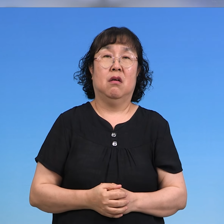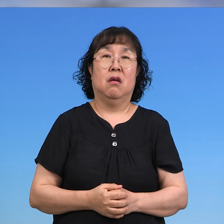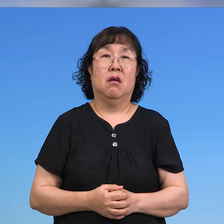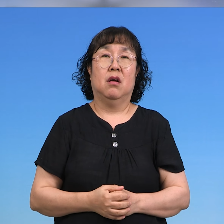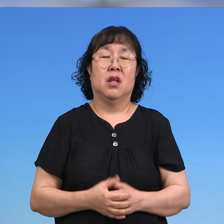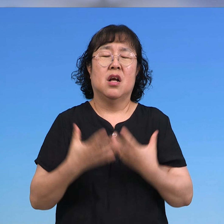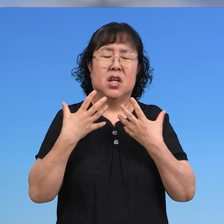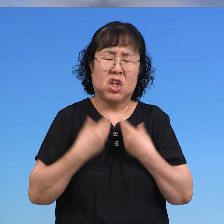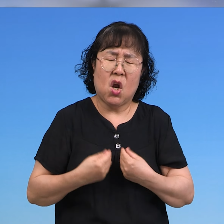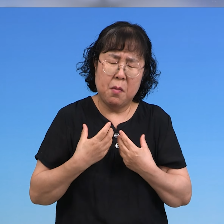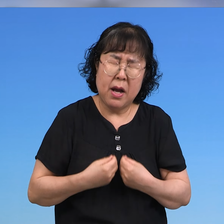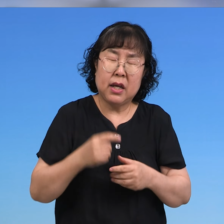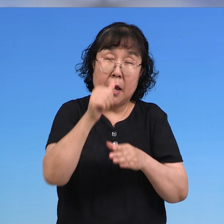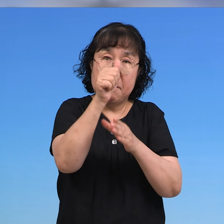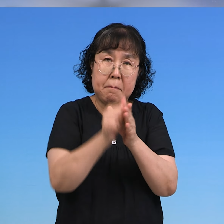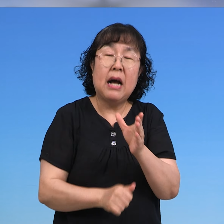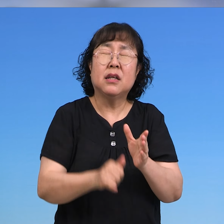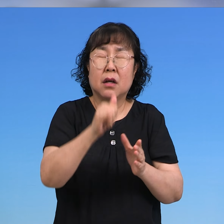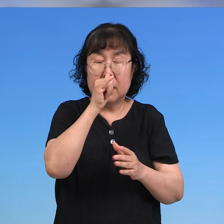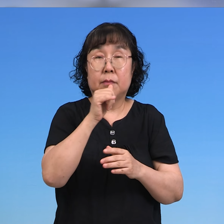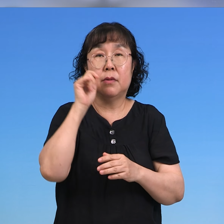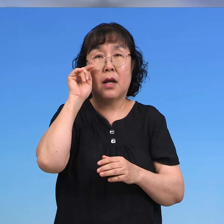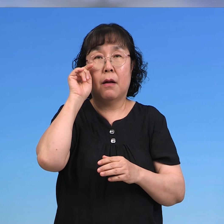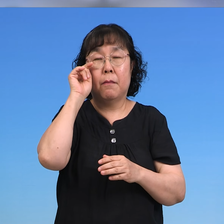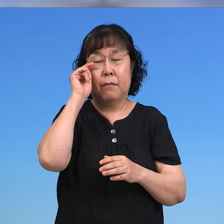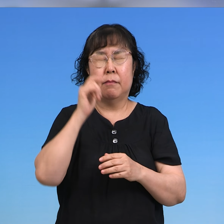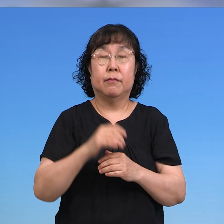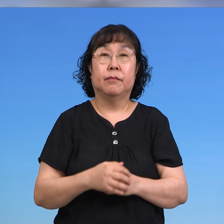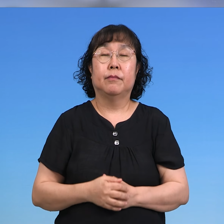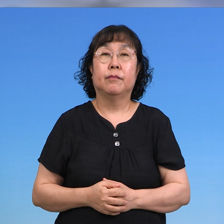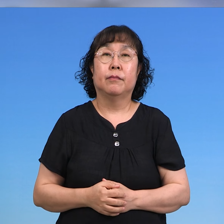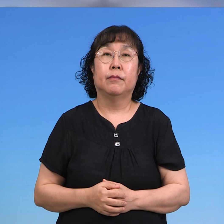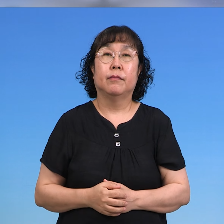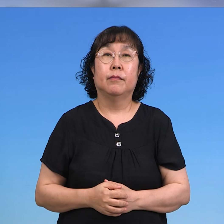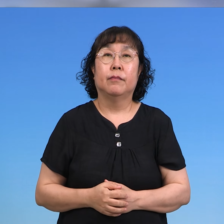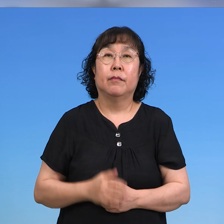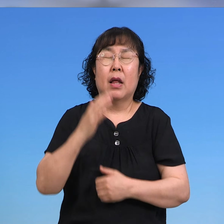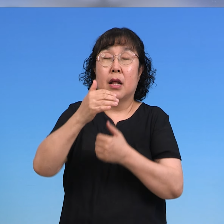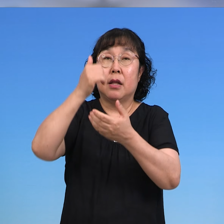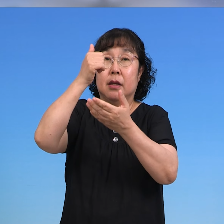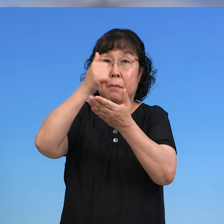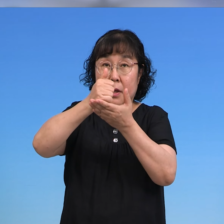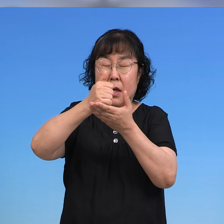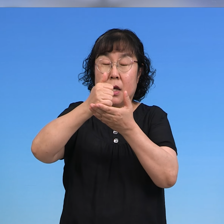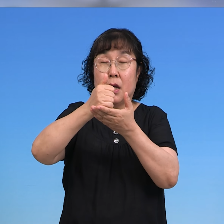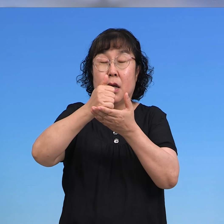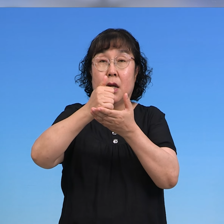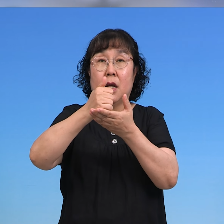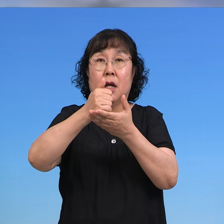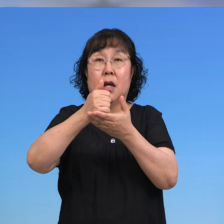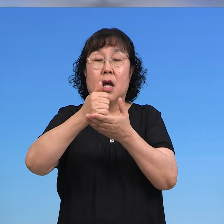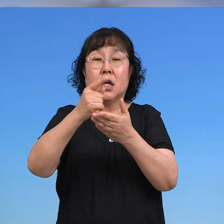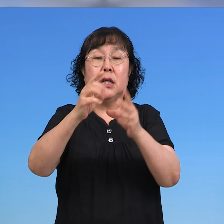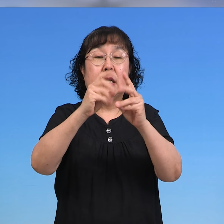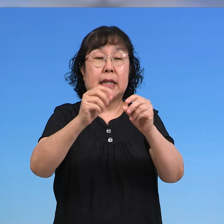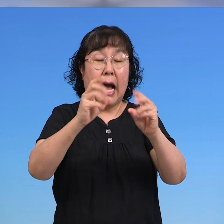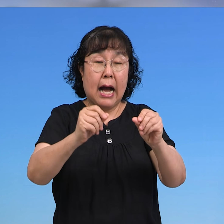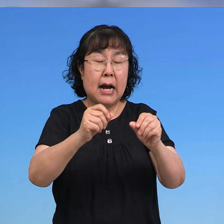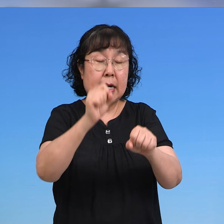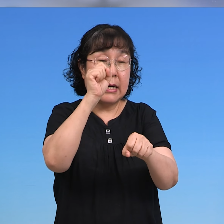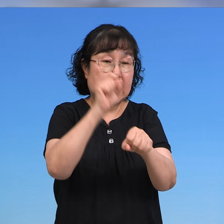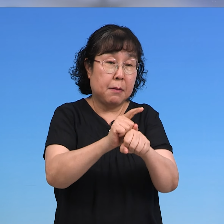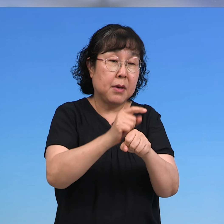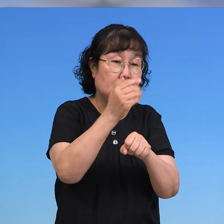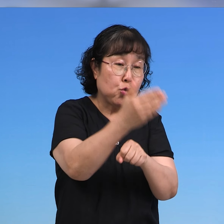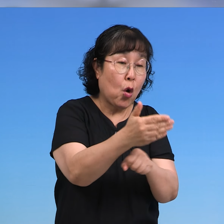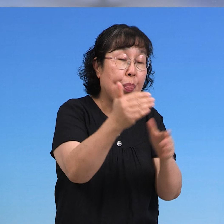시제를 과거형을 써서 그 땅을 이미 주었다. 그리고 하나 더 조건이